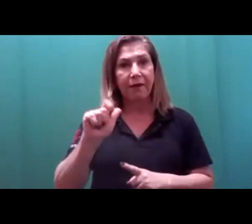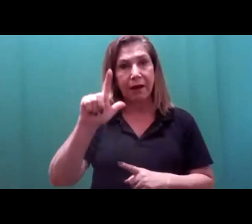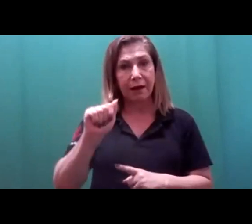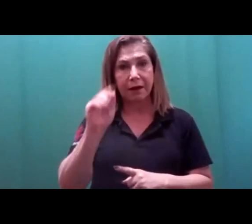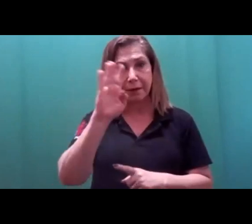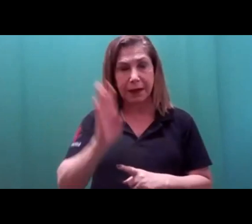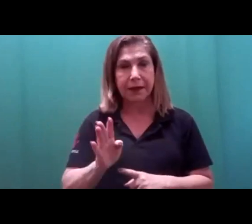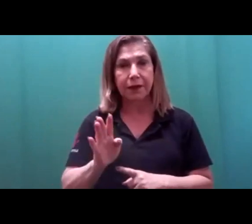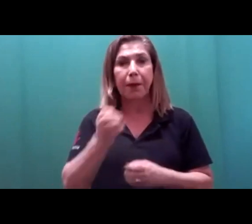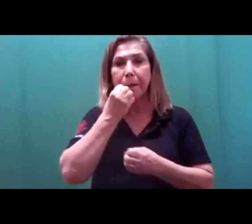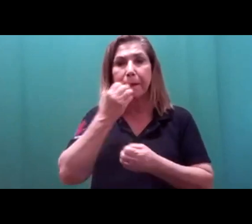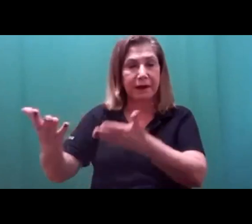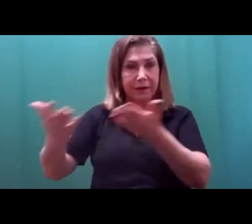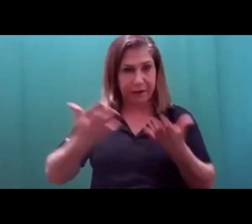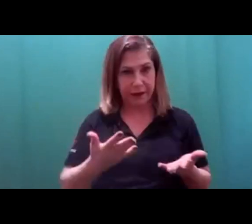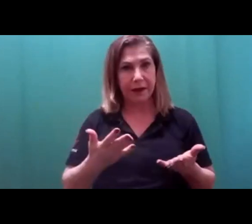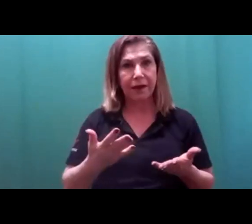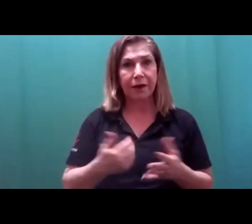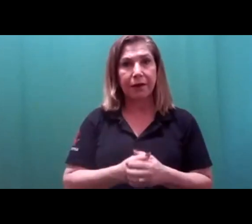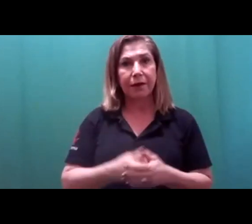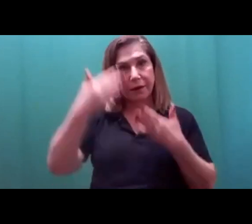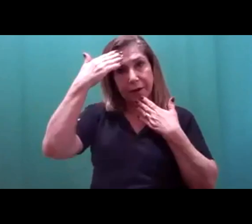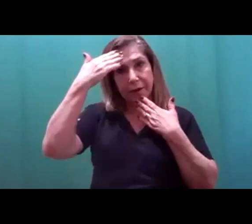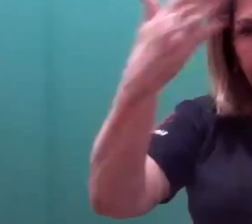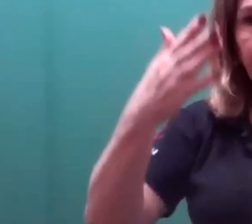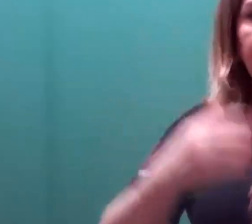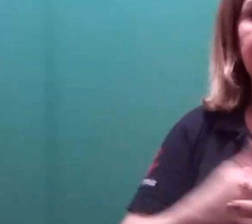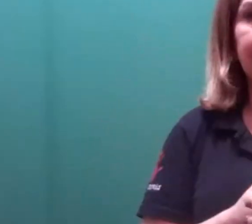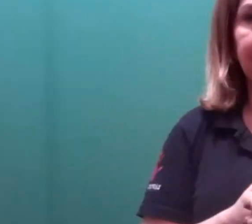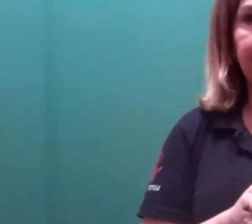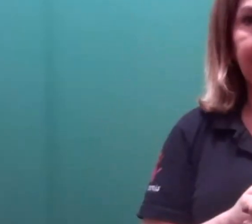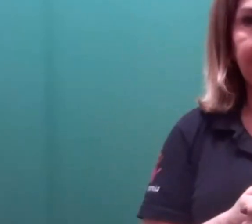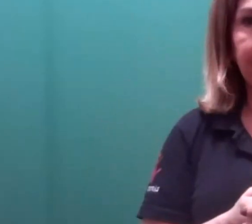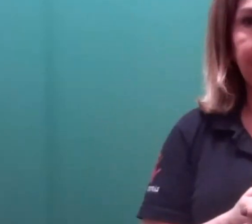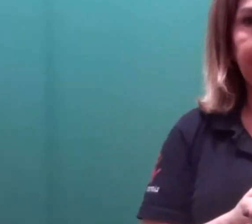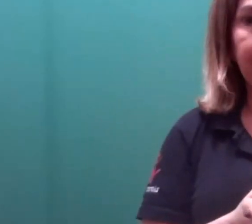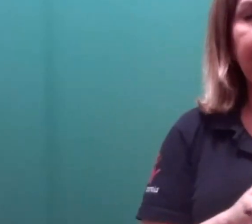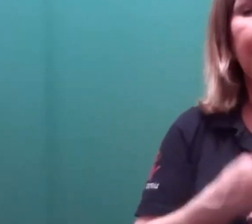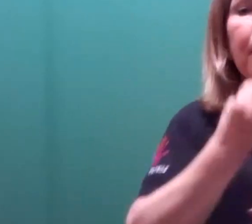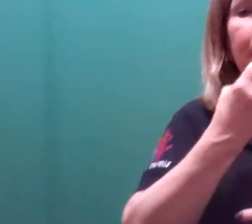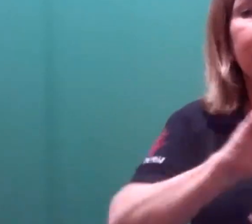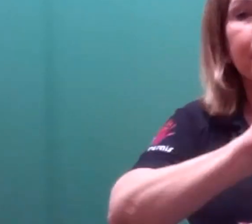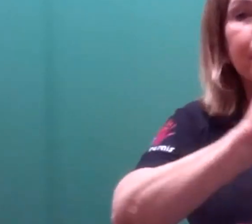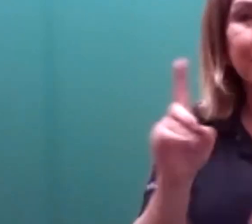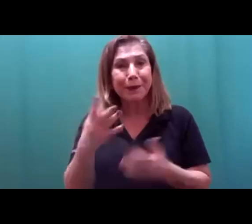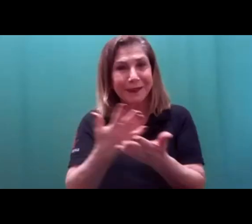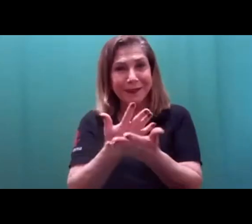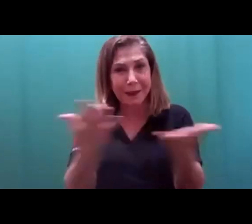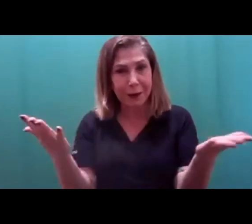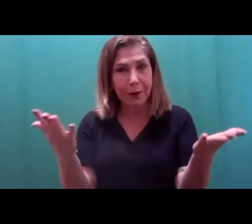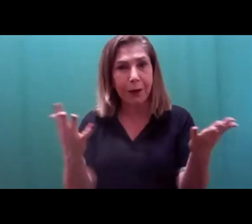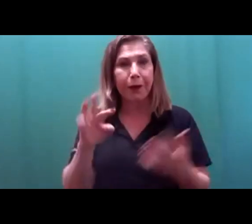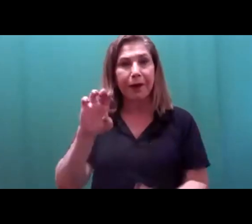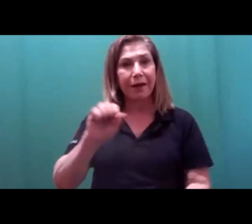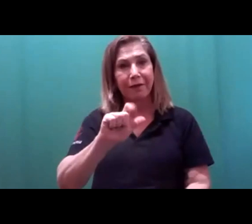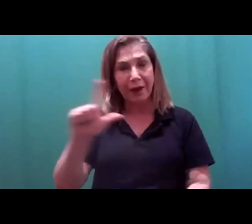bem-vindo, Rafael. Obrigado, Daniela. Muito bom dia a todos. Sou o Rafael Zavala,